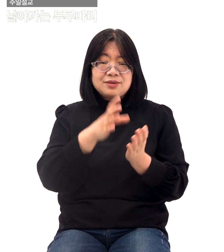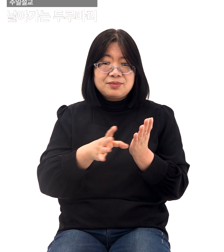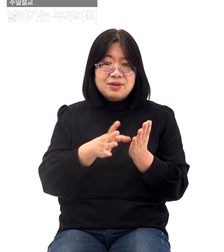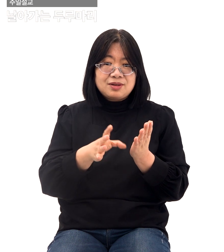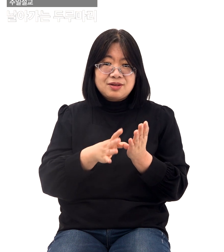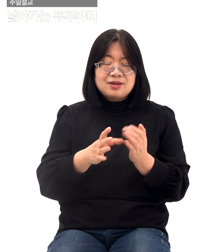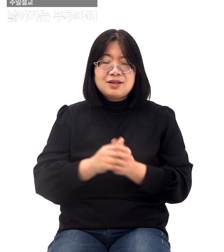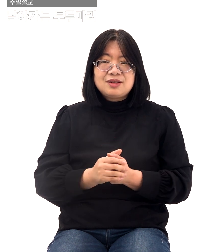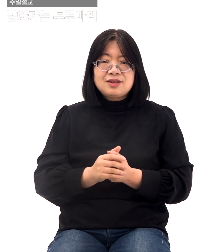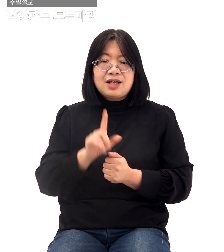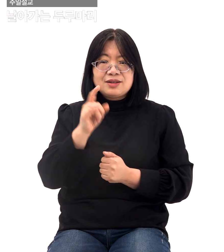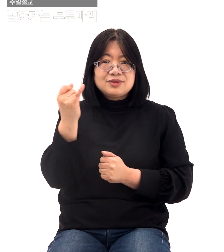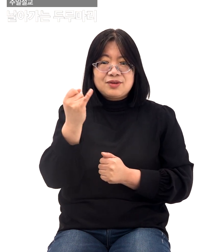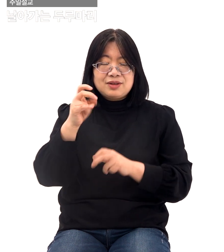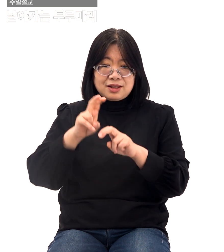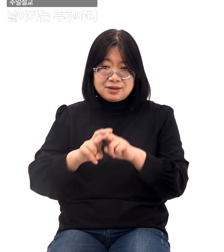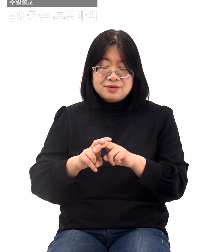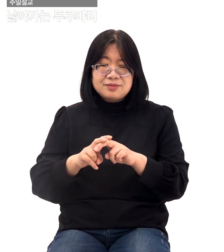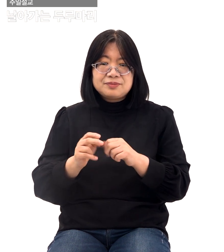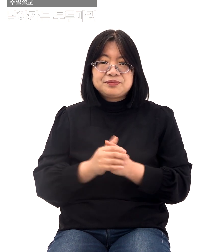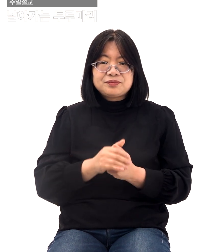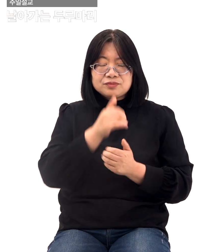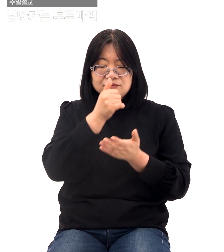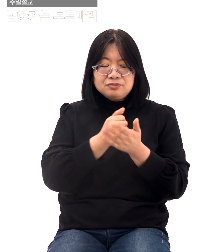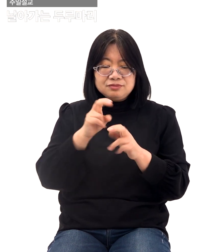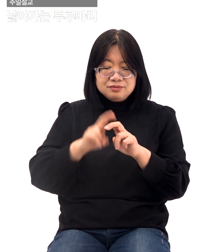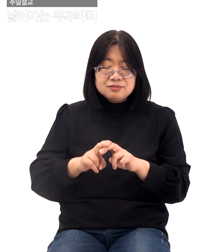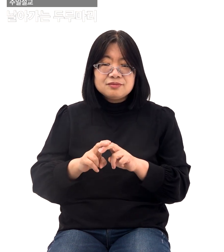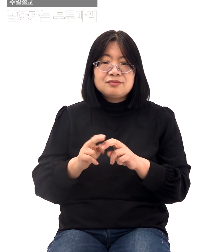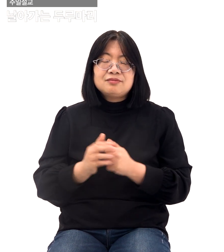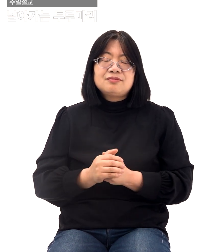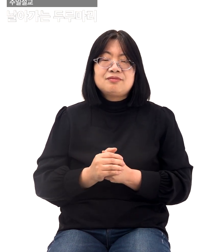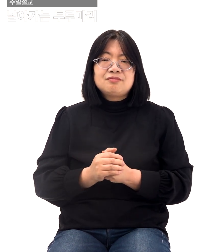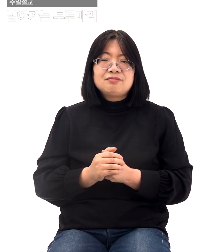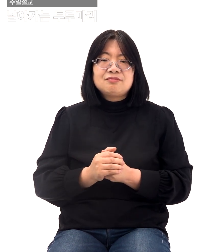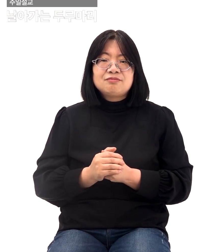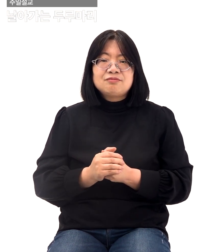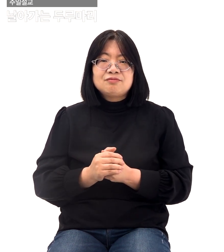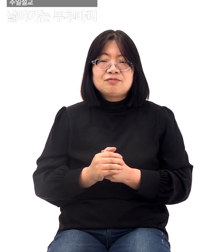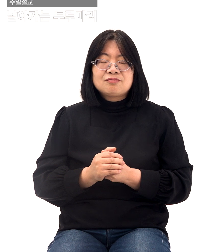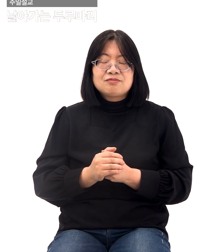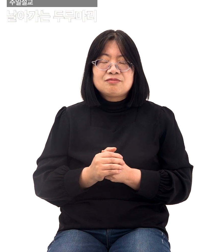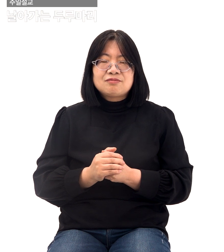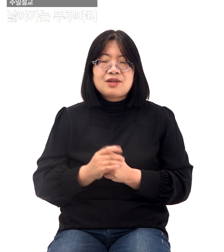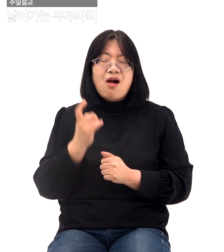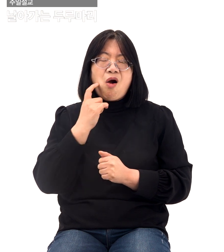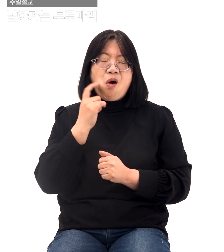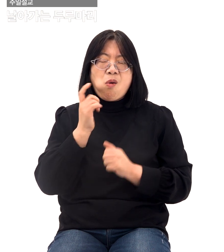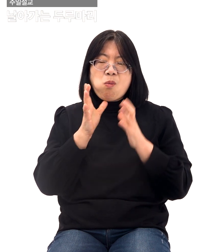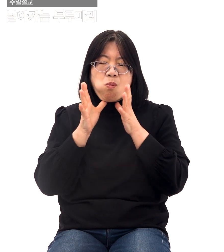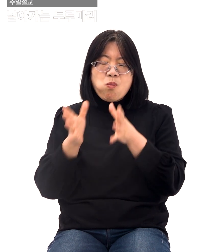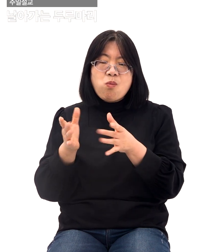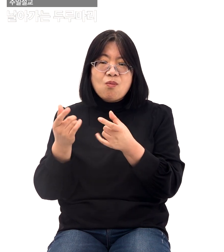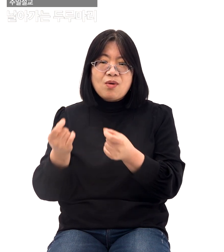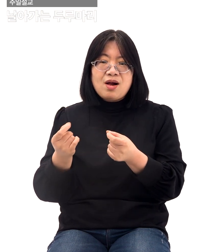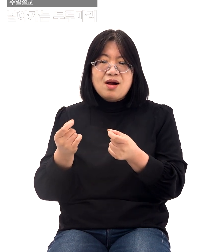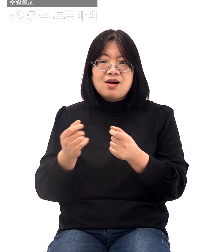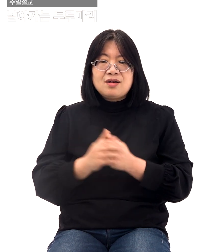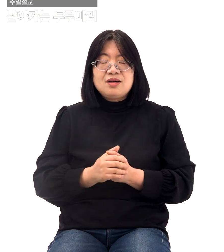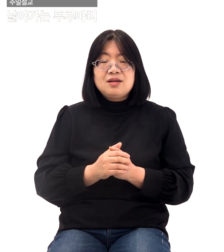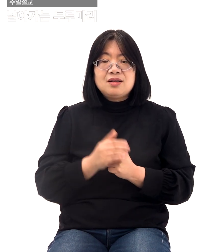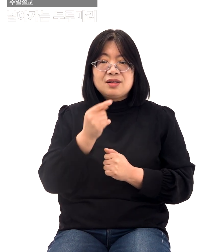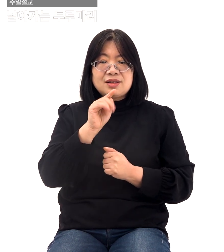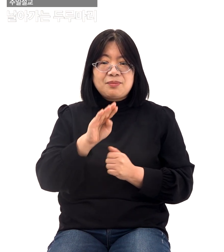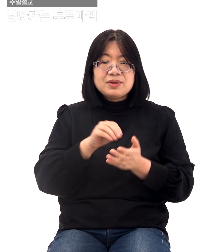거기에 한 여인이 앉아 있어요. 죄가 앉아 있어요. 이 뭐 하는 거죠? 속이는 거예요. 거기 납이 등장을